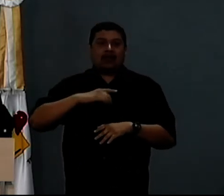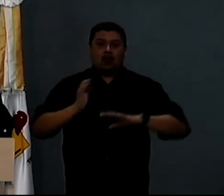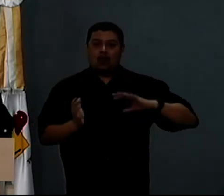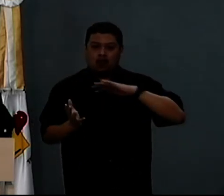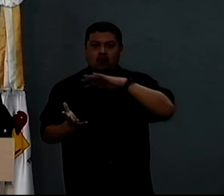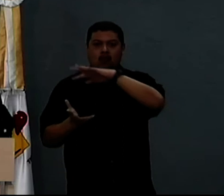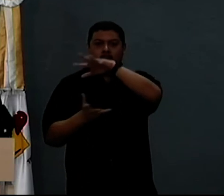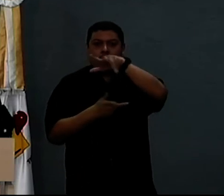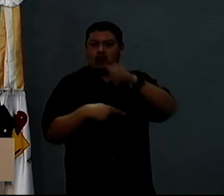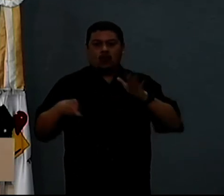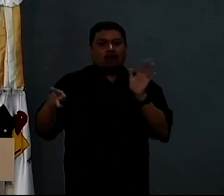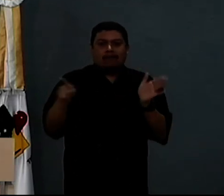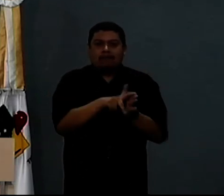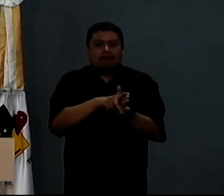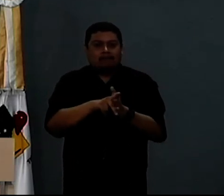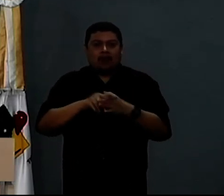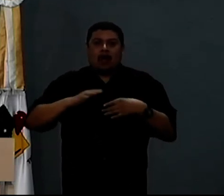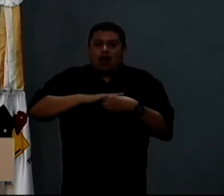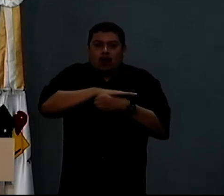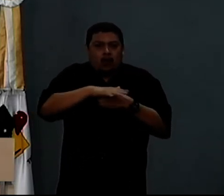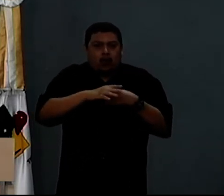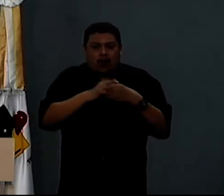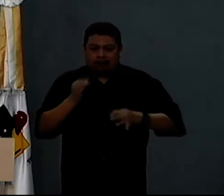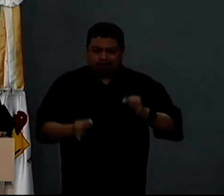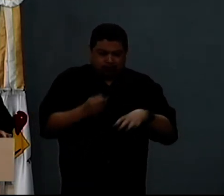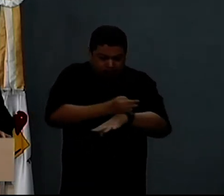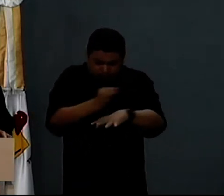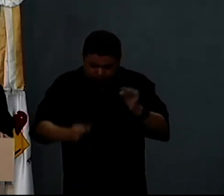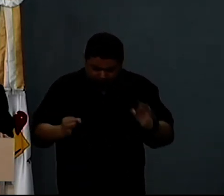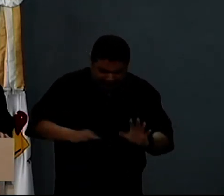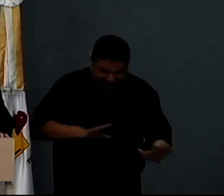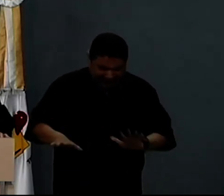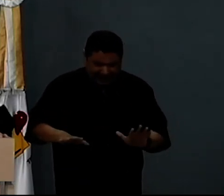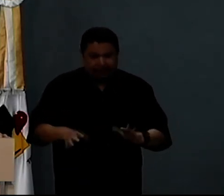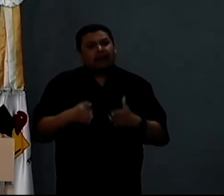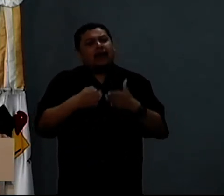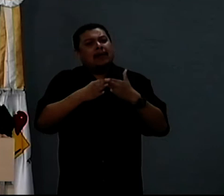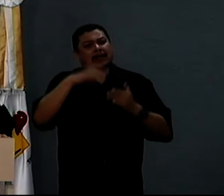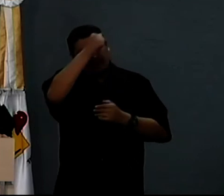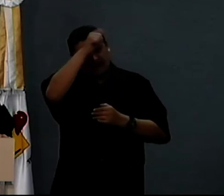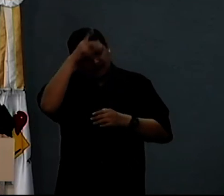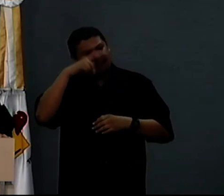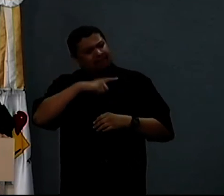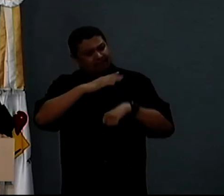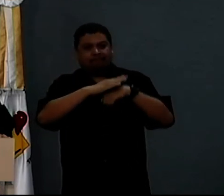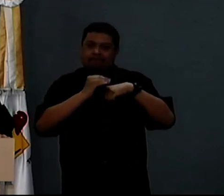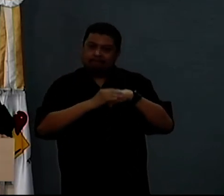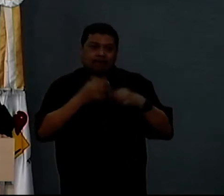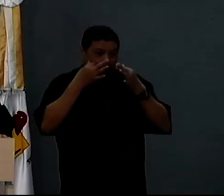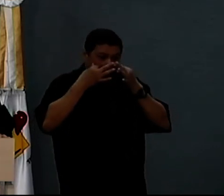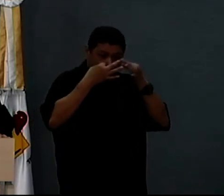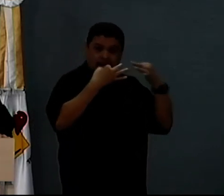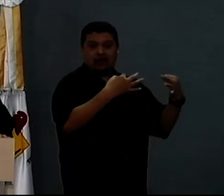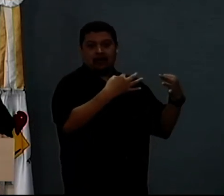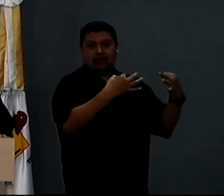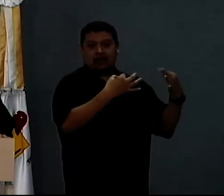que está aquela situação ali. Então, precisamos, secretário, prefeita, olhar com mais carinho, ter mais atenção aos nossos moradores, que precisa. Eles não